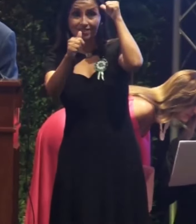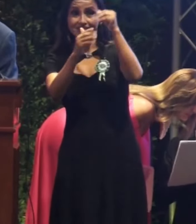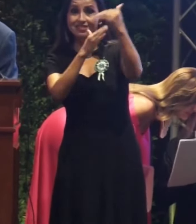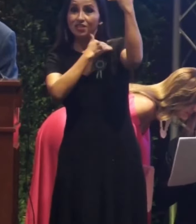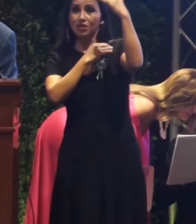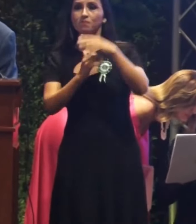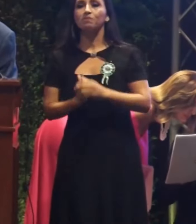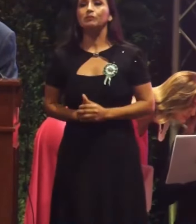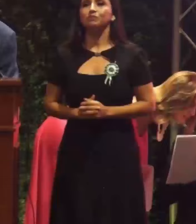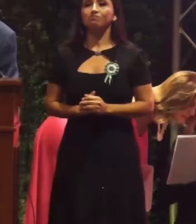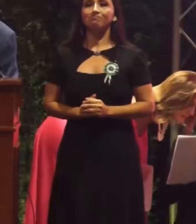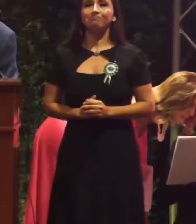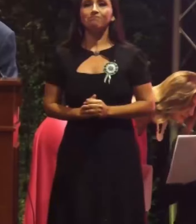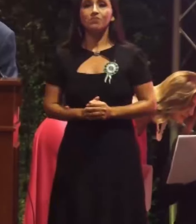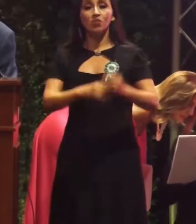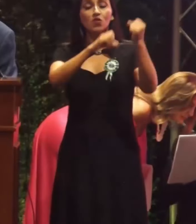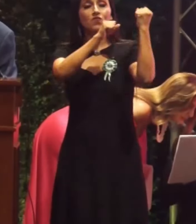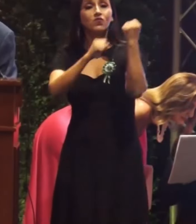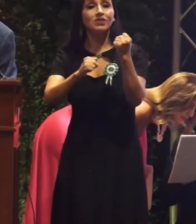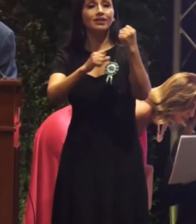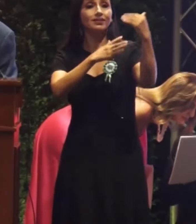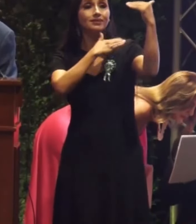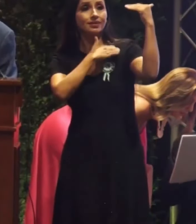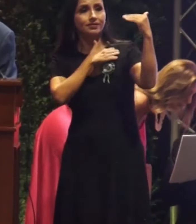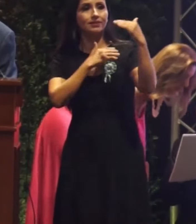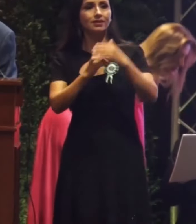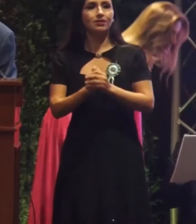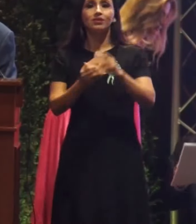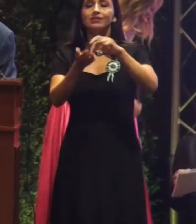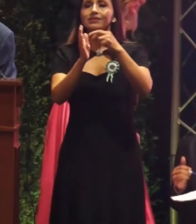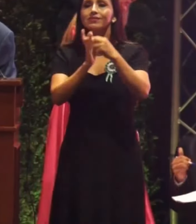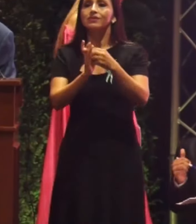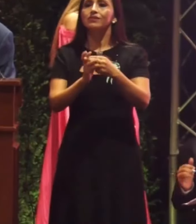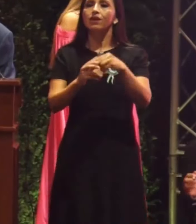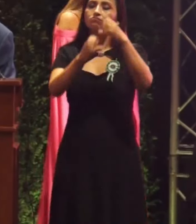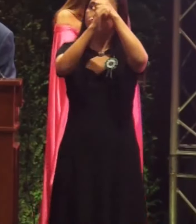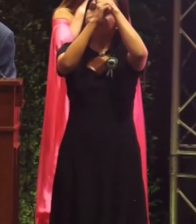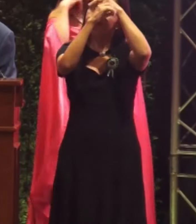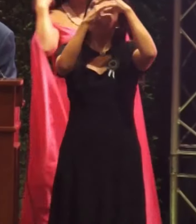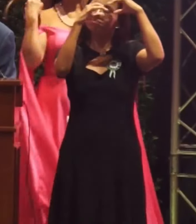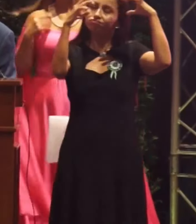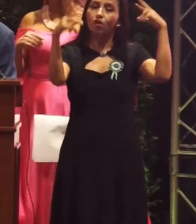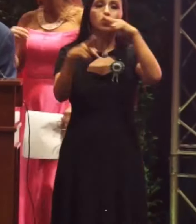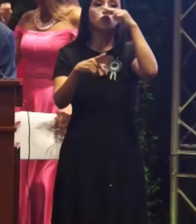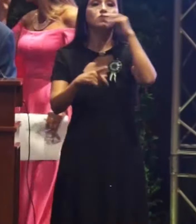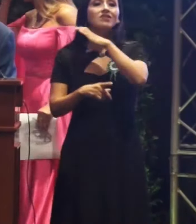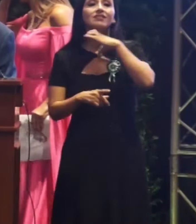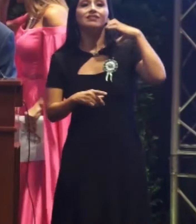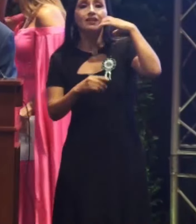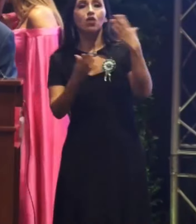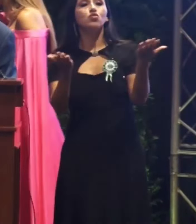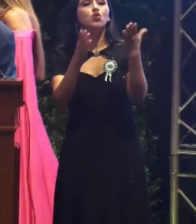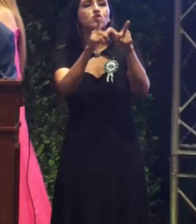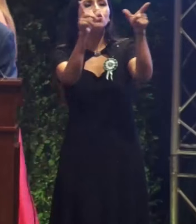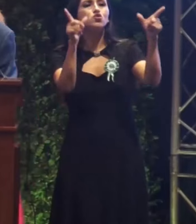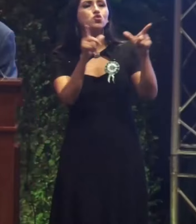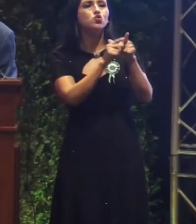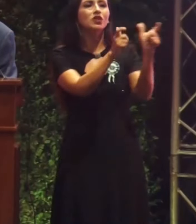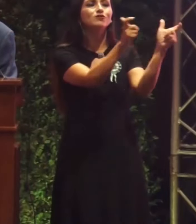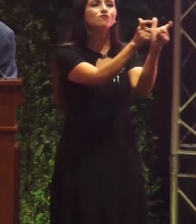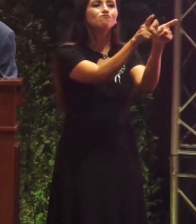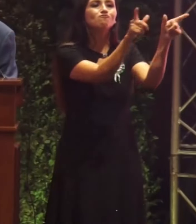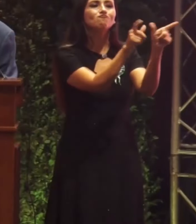Conmemoramos la fundación de Santa Cruz de la Sierra, ese sueño de Núfrio de Chávez que se hizo realidad allá por chiquitos, en